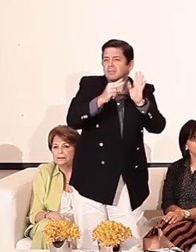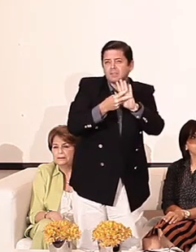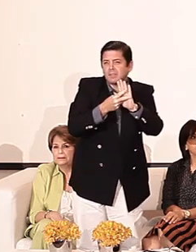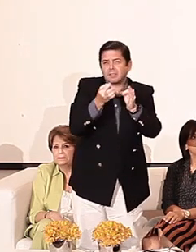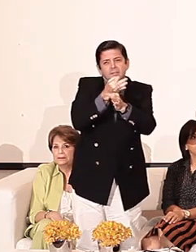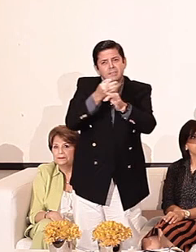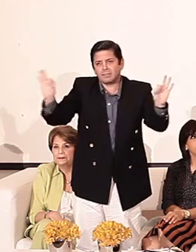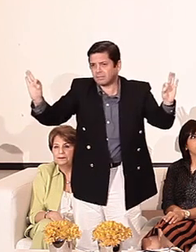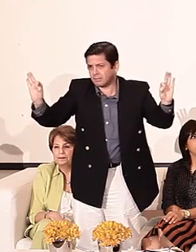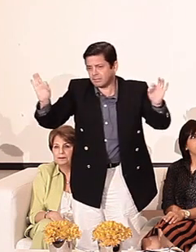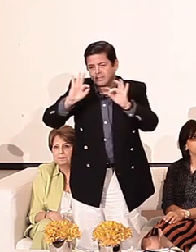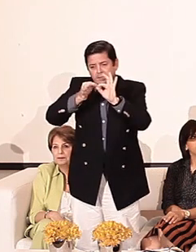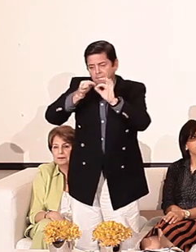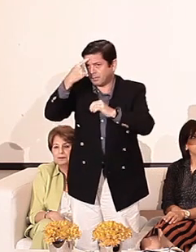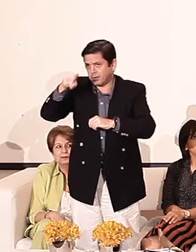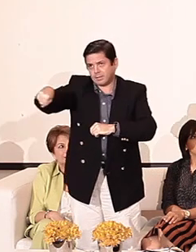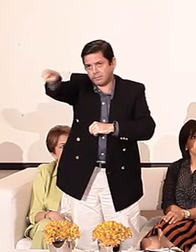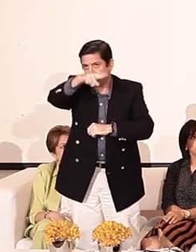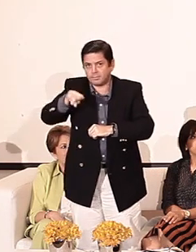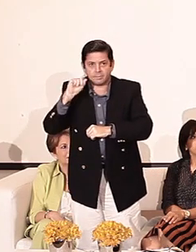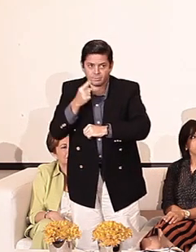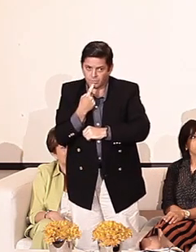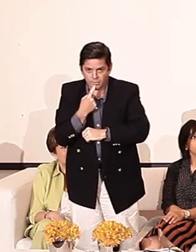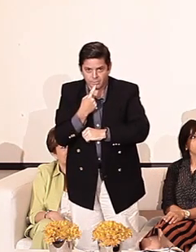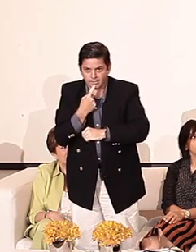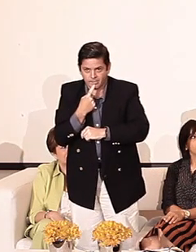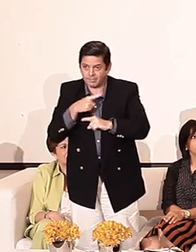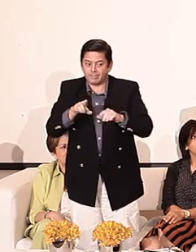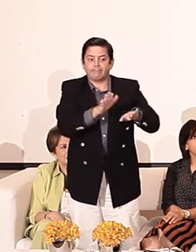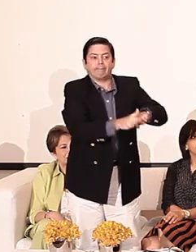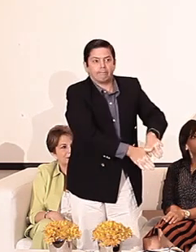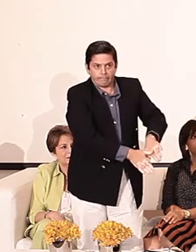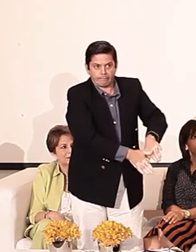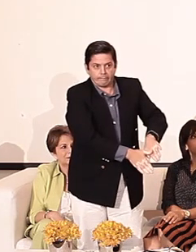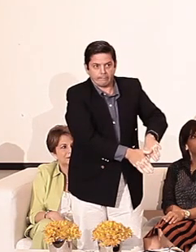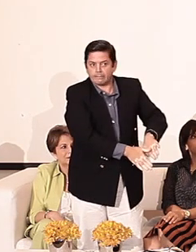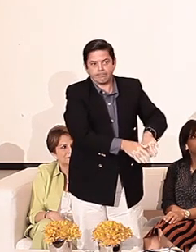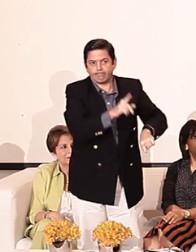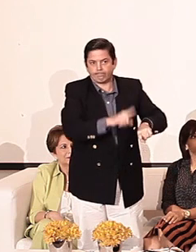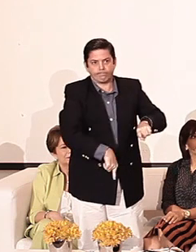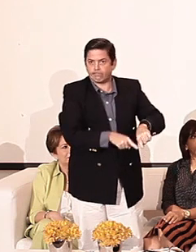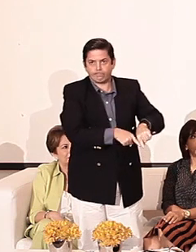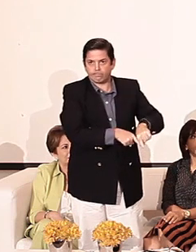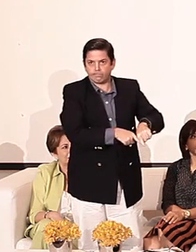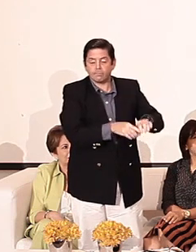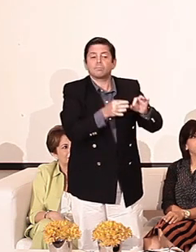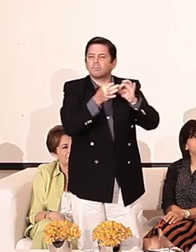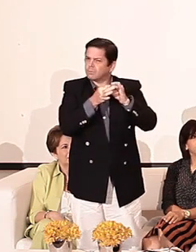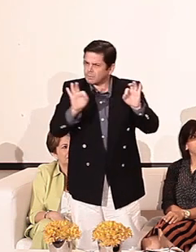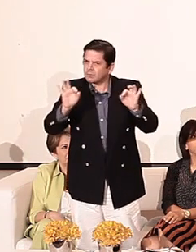y eso significa que es gratis que todos los sordos van a poder tener su intérprete